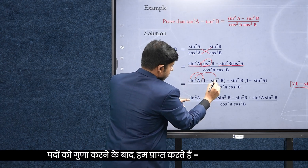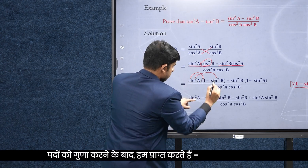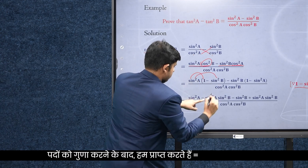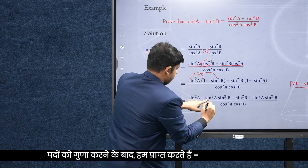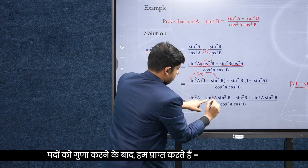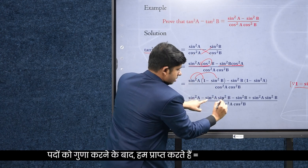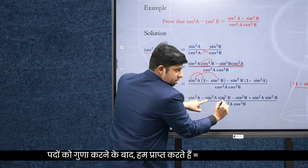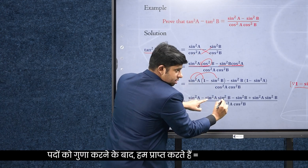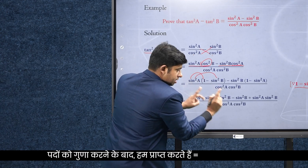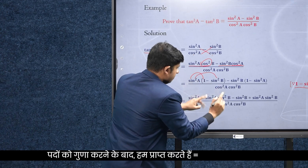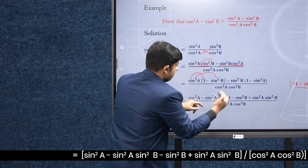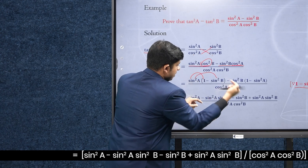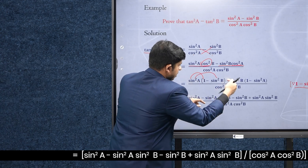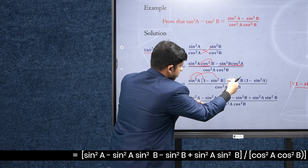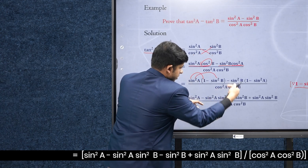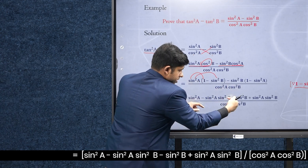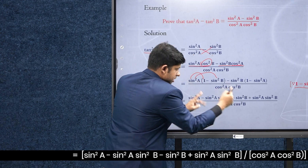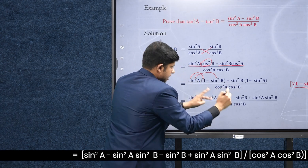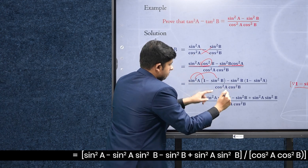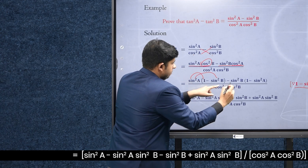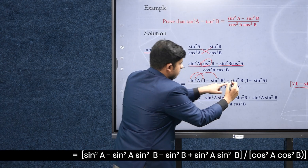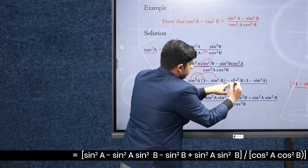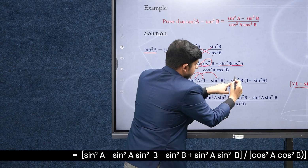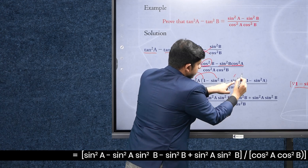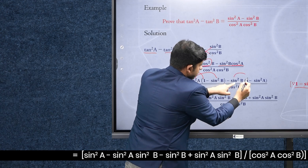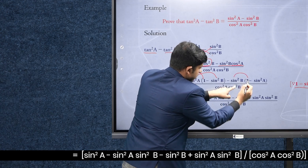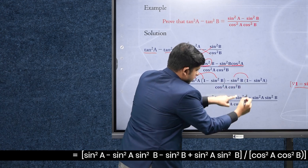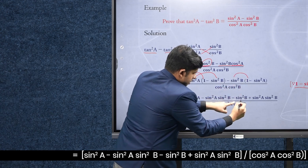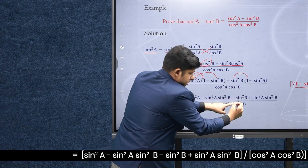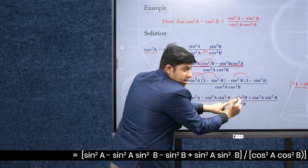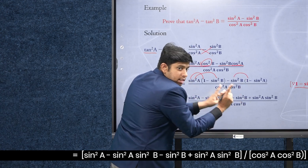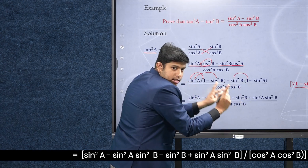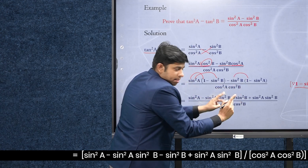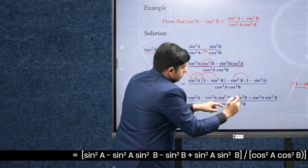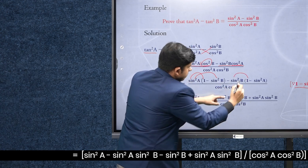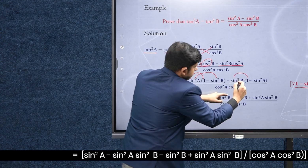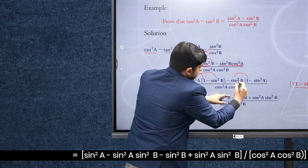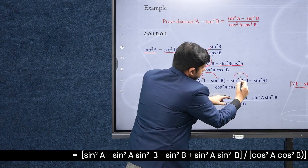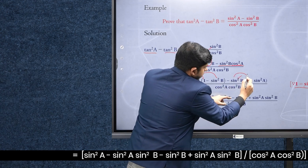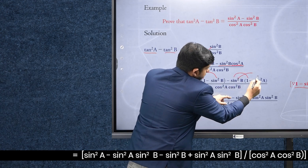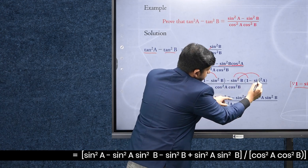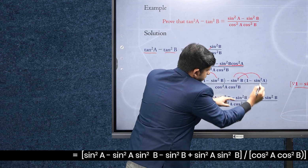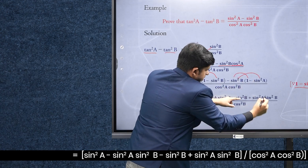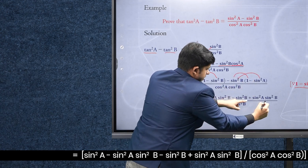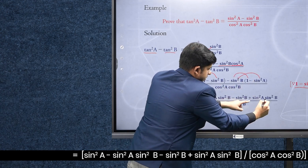हम प्राप्त करते हैं equals sin 2a sin 2a sin 2b sin 2b plus sin 2a sin